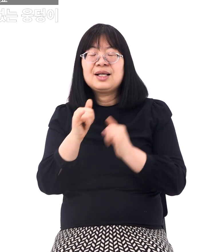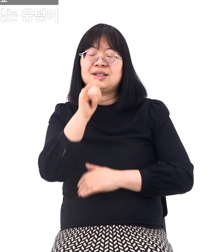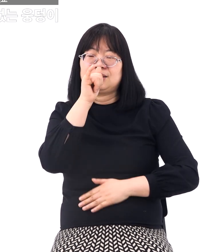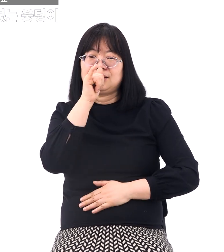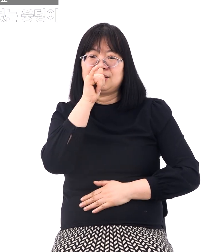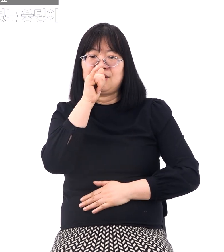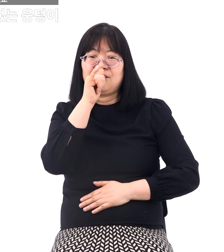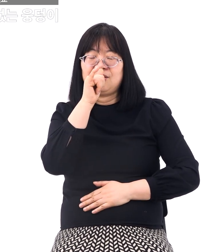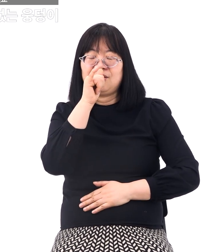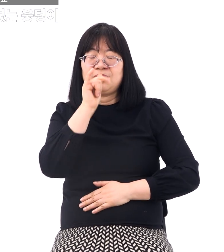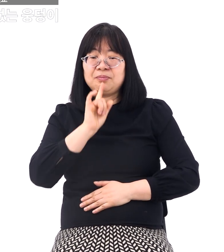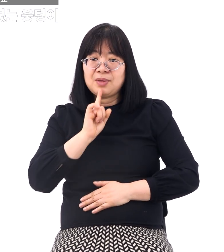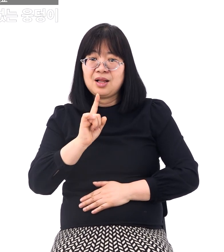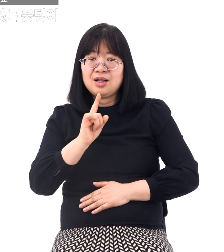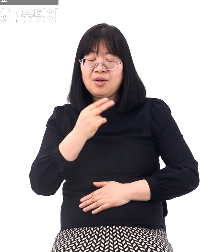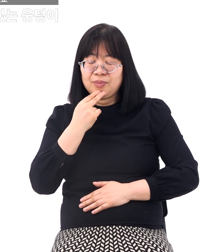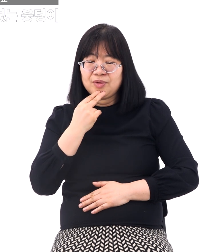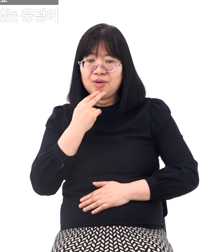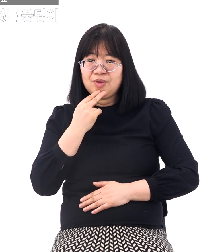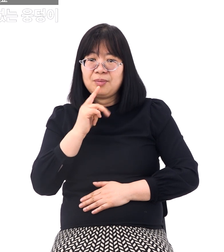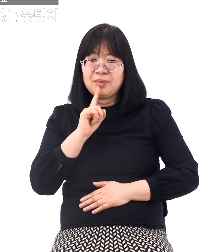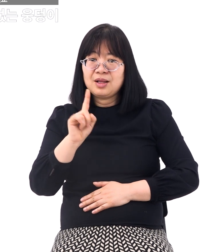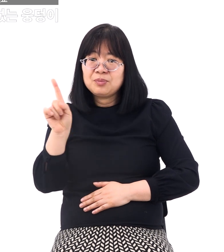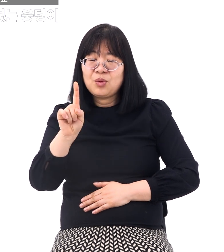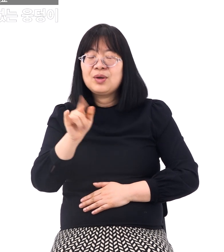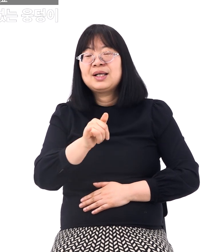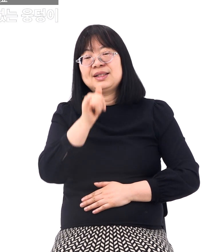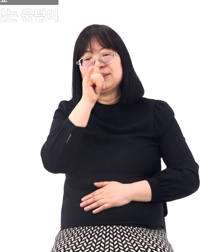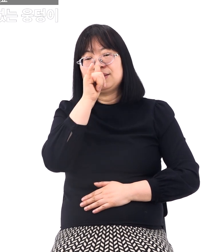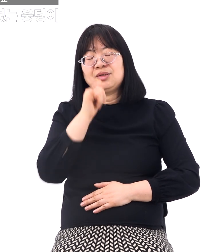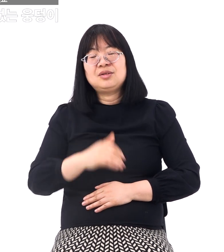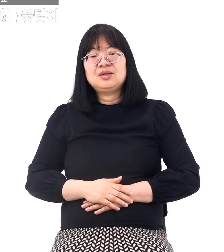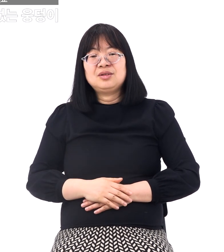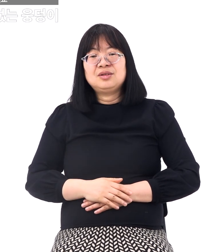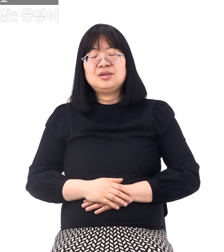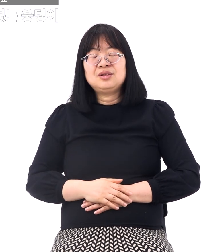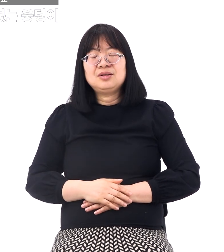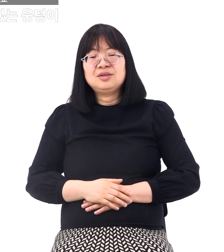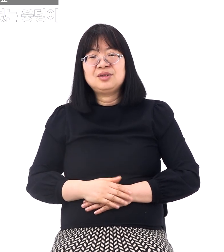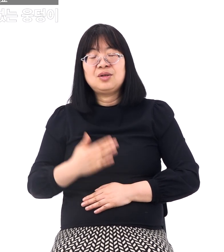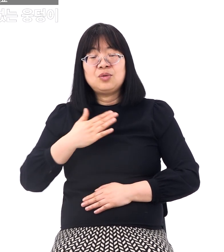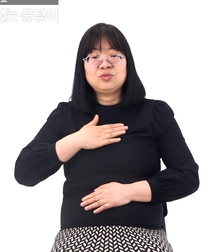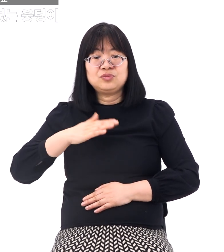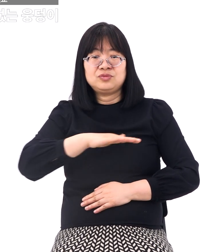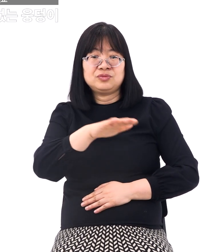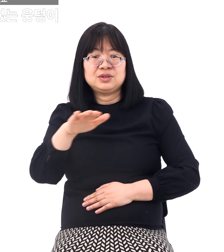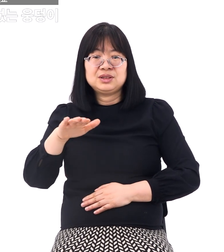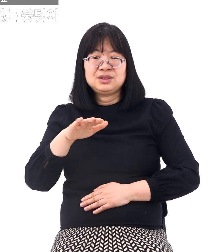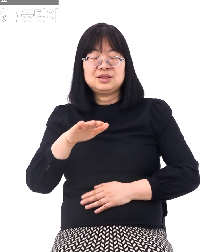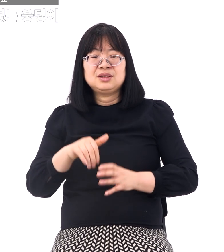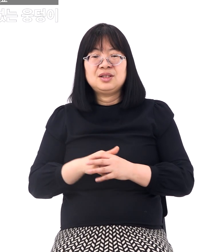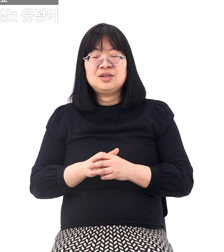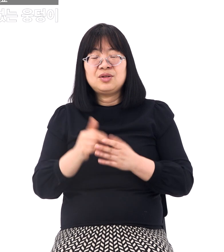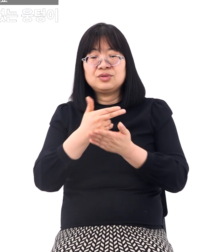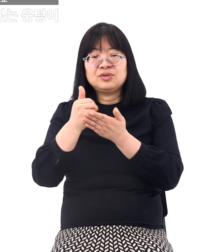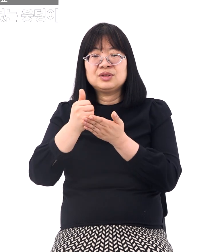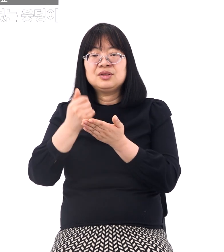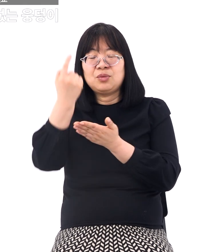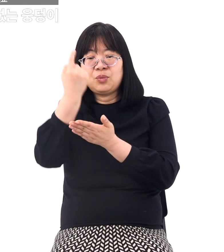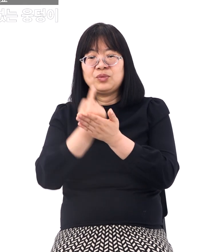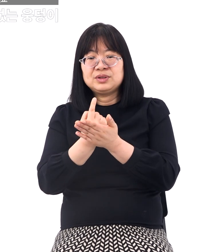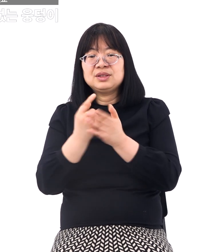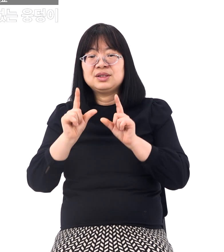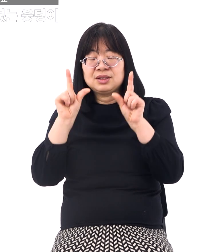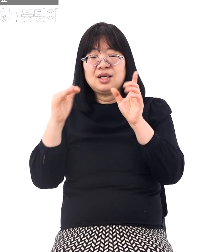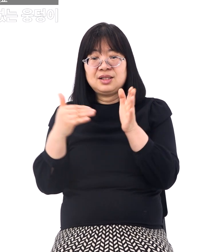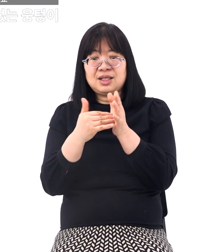있다는 얘기입니까? 없다는 얘기입니까? 있다는 얘기죠. 이것이 우리가 주님 오시는